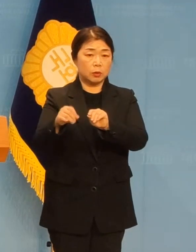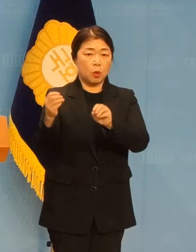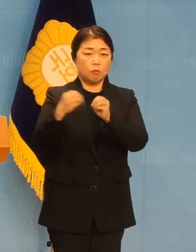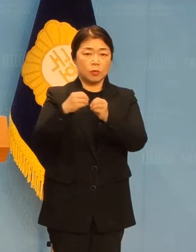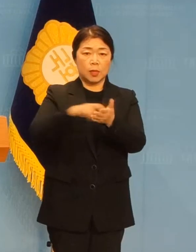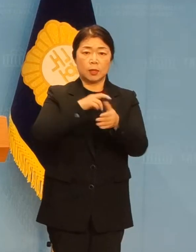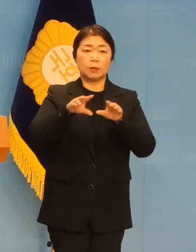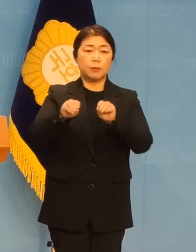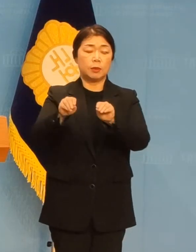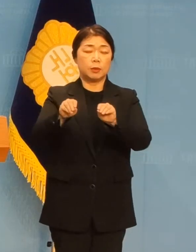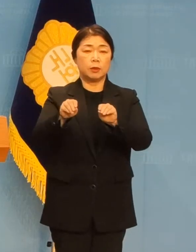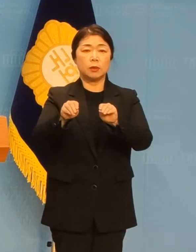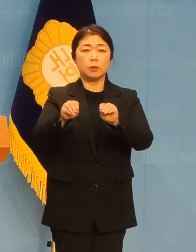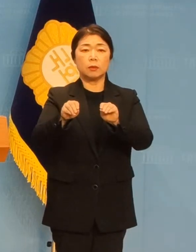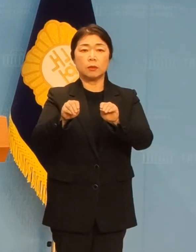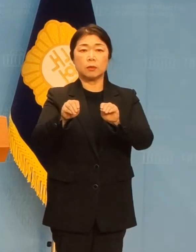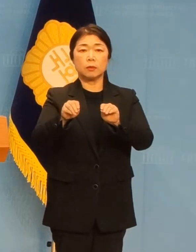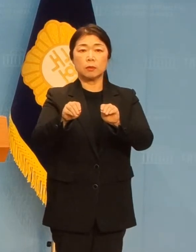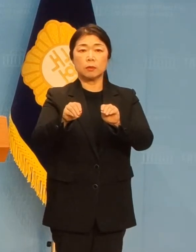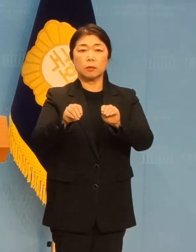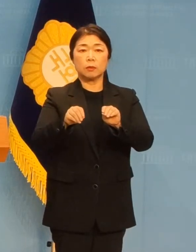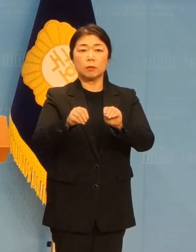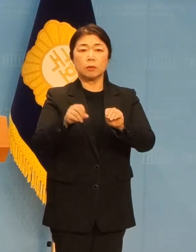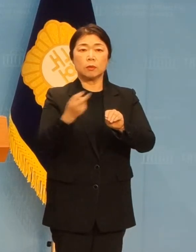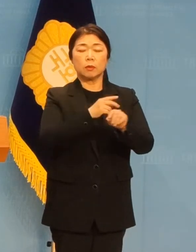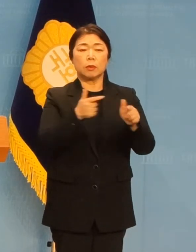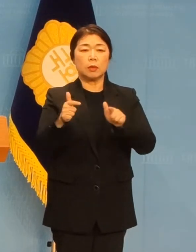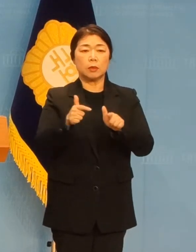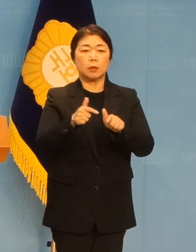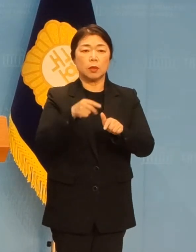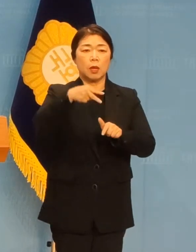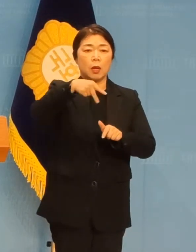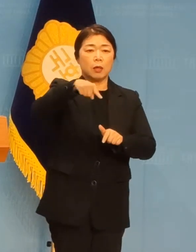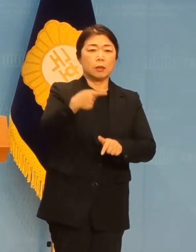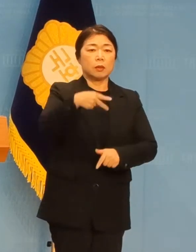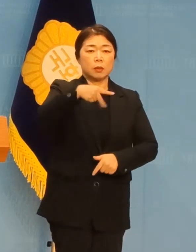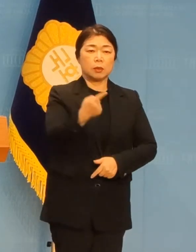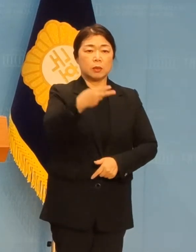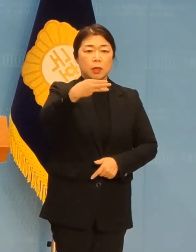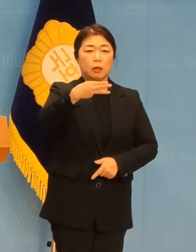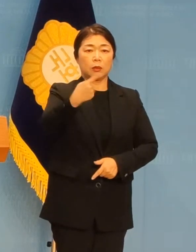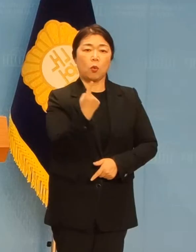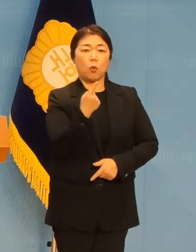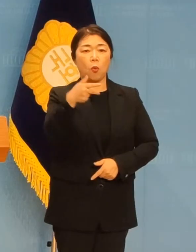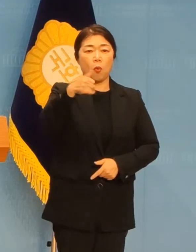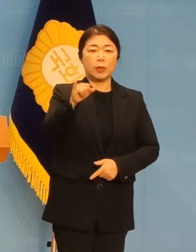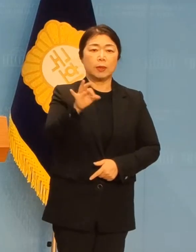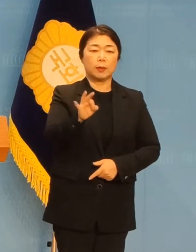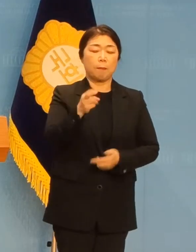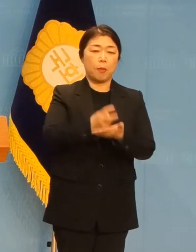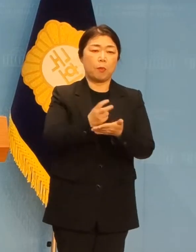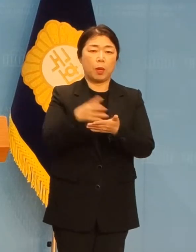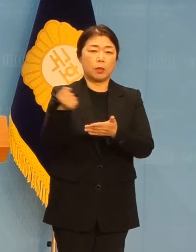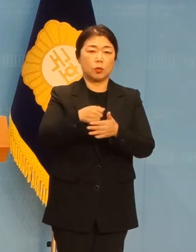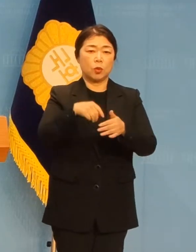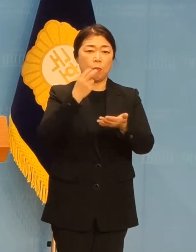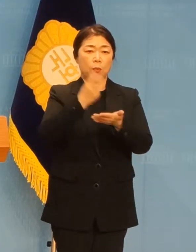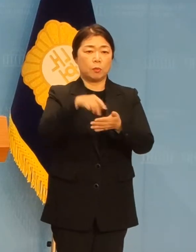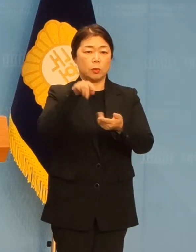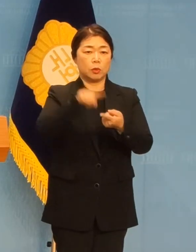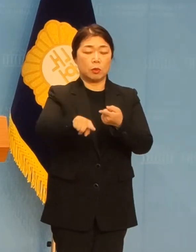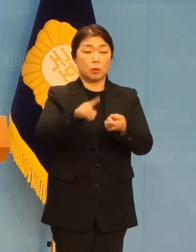문자 금지 등 스토킹법으로 잠정 조치한 사례를 보고